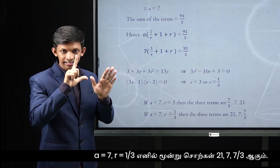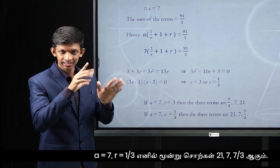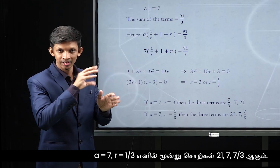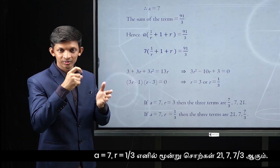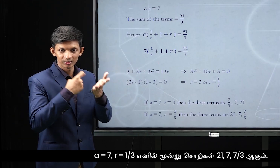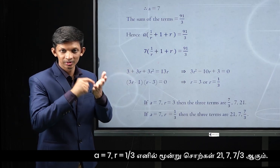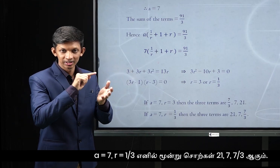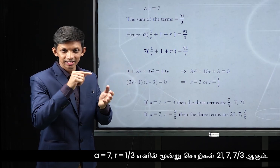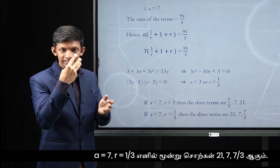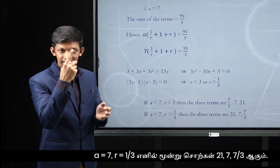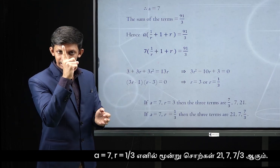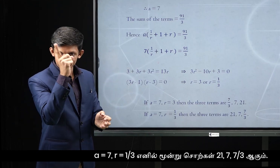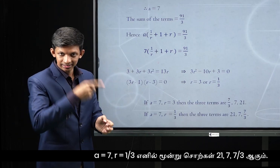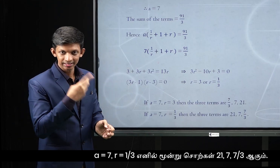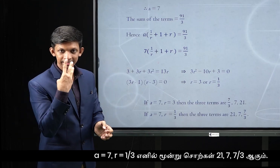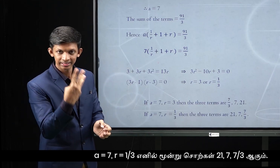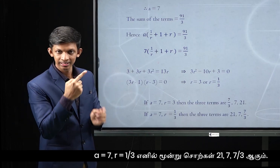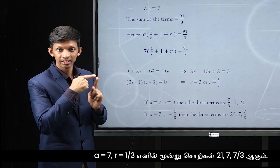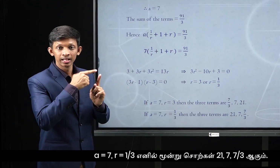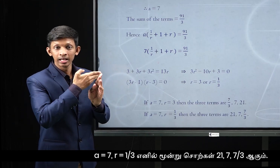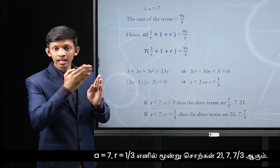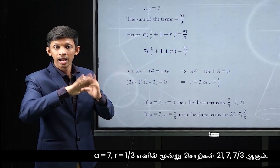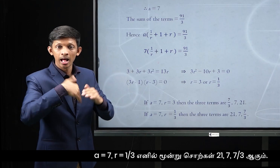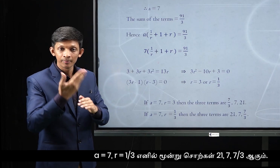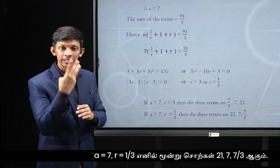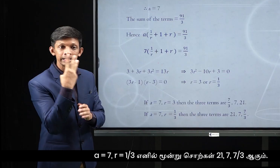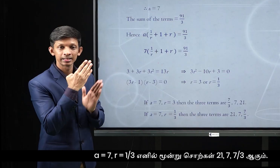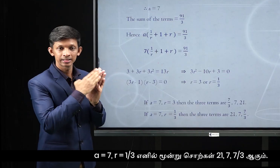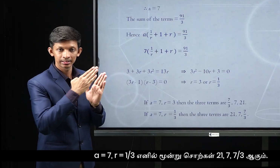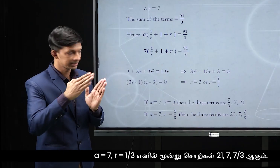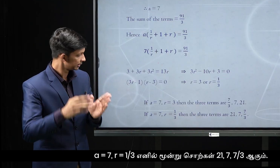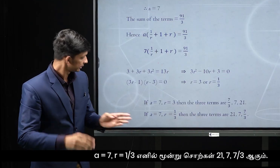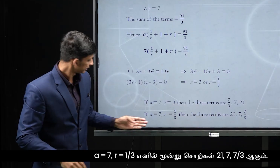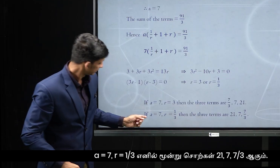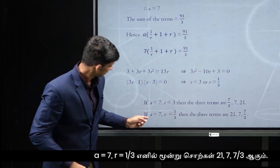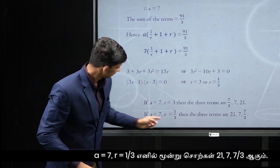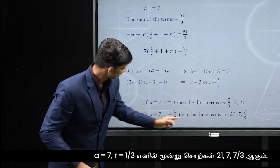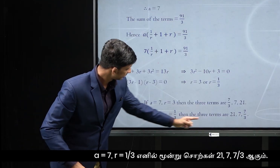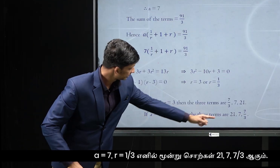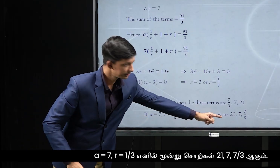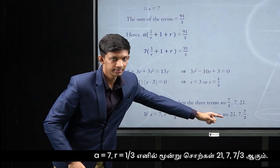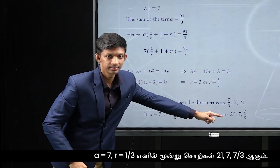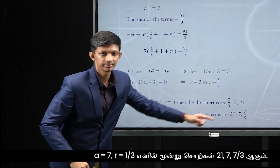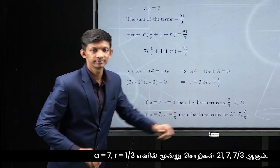ஈடு 1 கீழ் 3 3 சொற்களின் 21 7 7 கீழ் 3